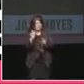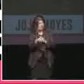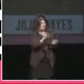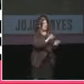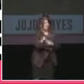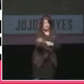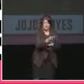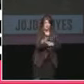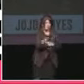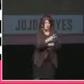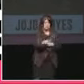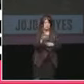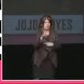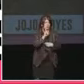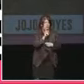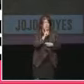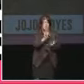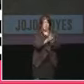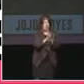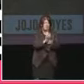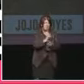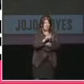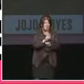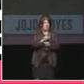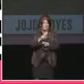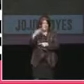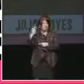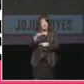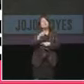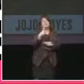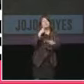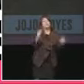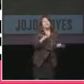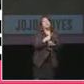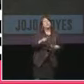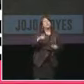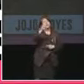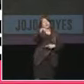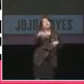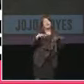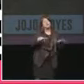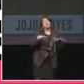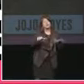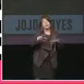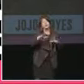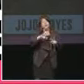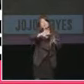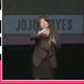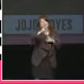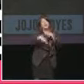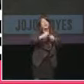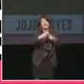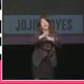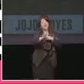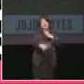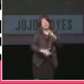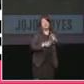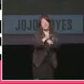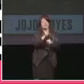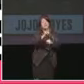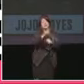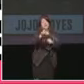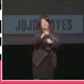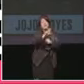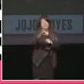mondo e poi appunto dicevo la musica nel 2019 sono 25 anni dalla morte di Kurt Cobain